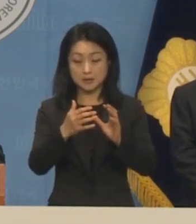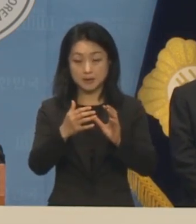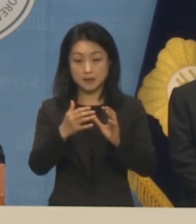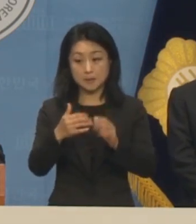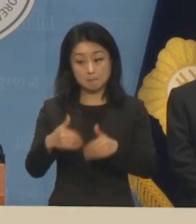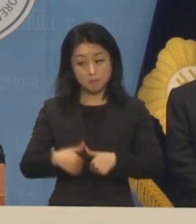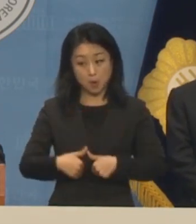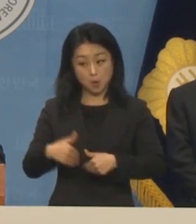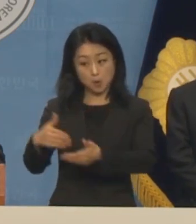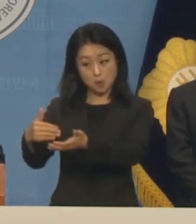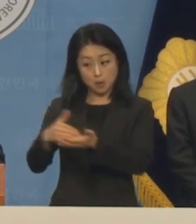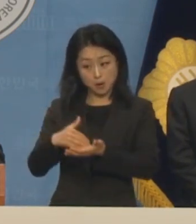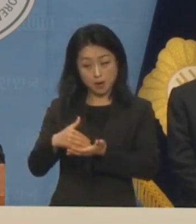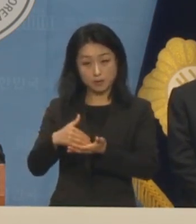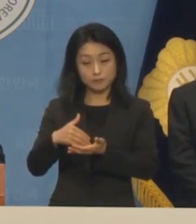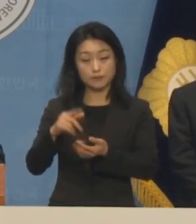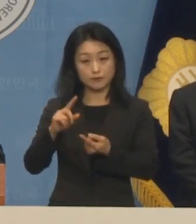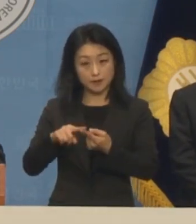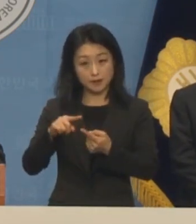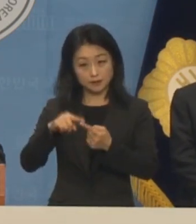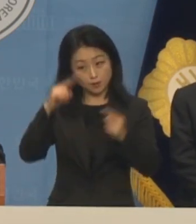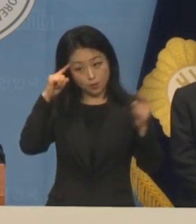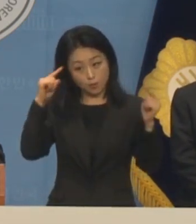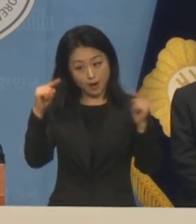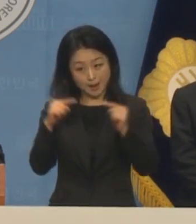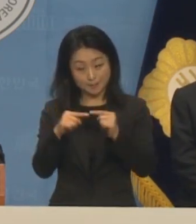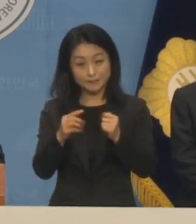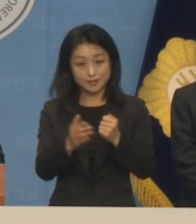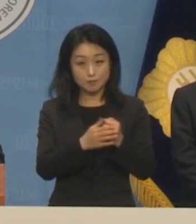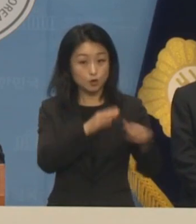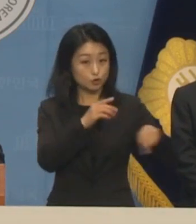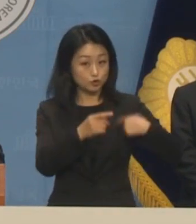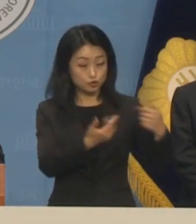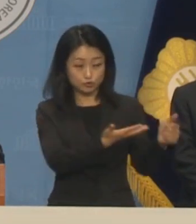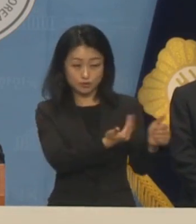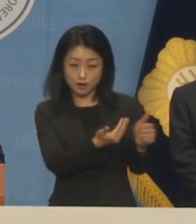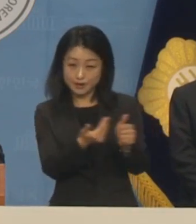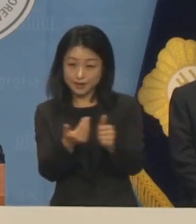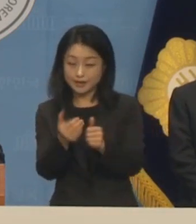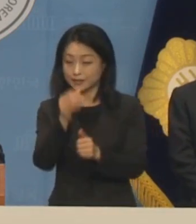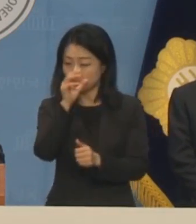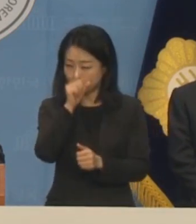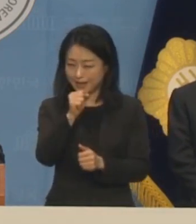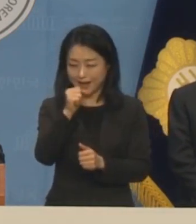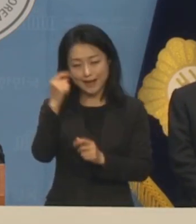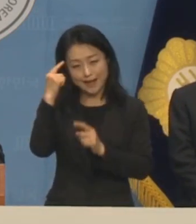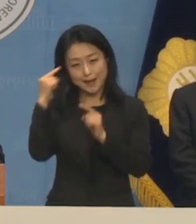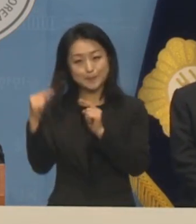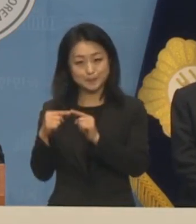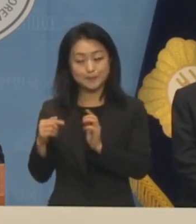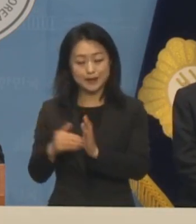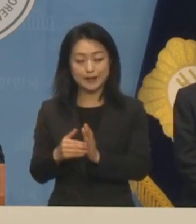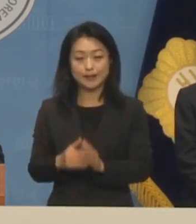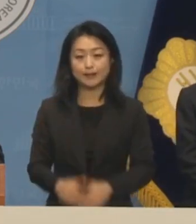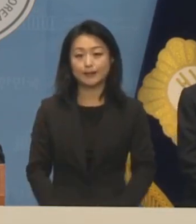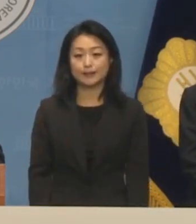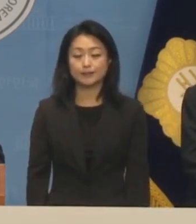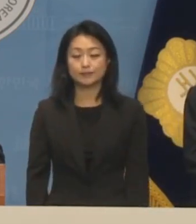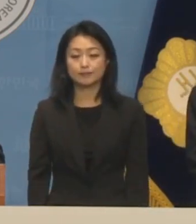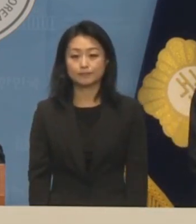그러한 가능성도 염두에 두고 중국을 견인하는 노력을 해나간다는 데 의견의 접근이 있었습니다.